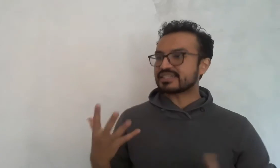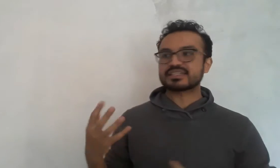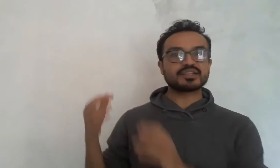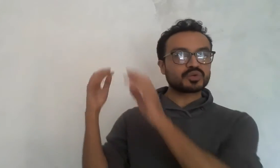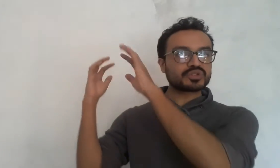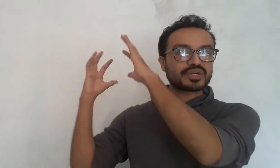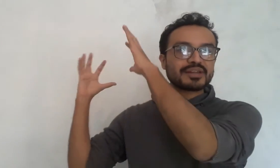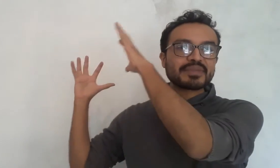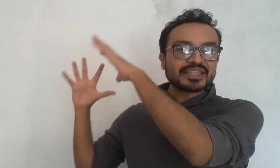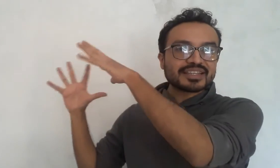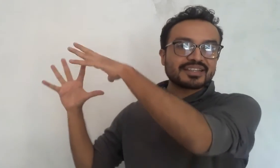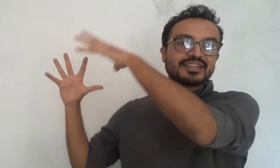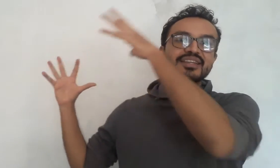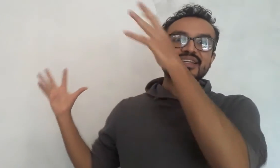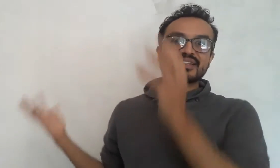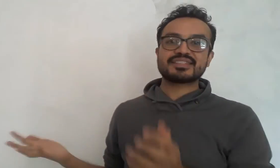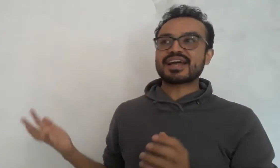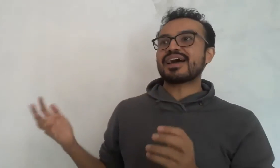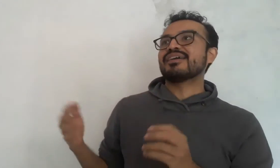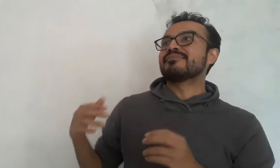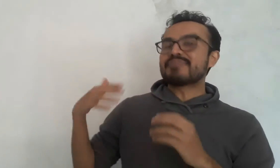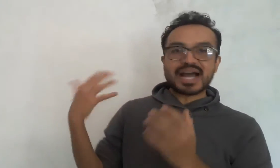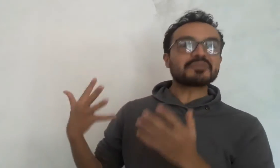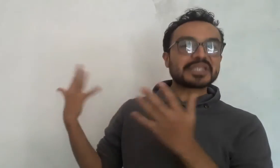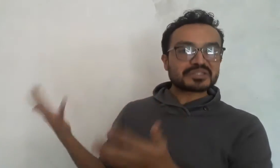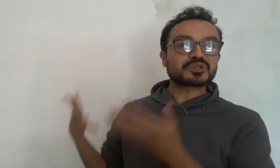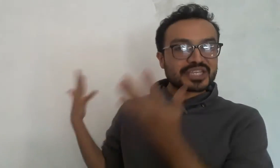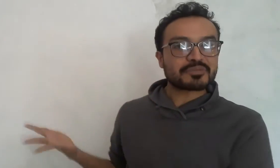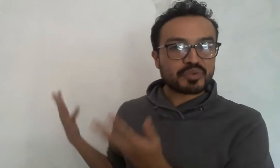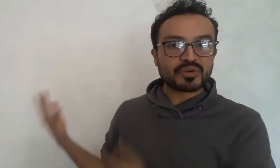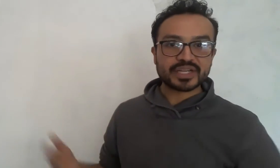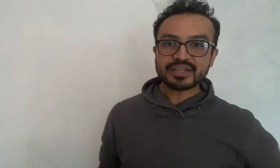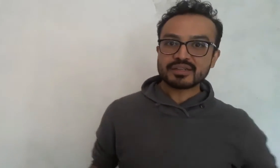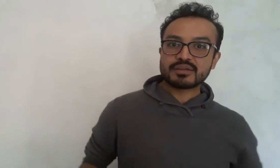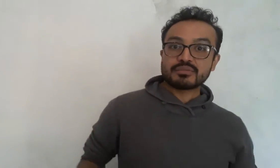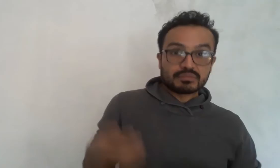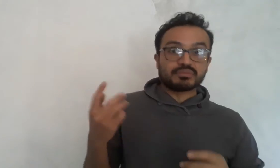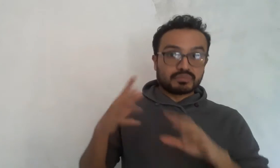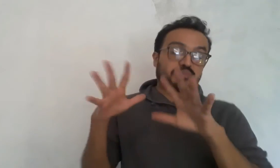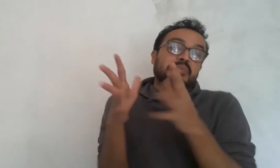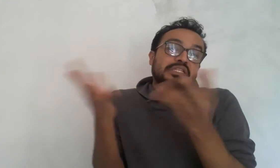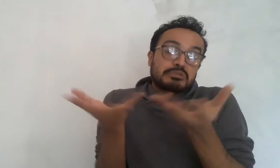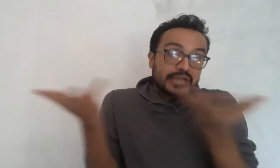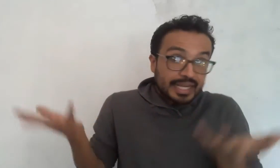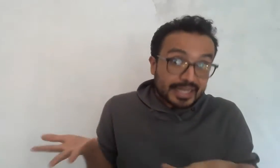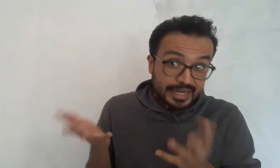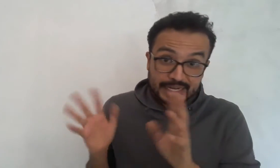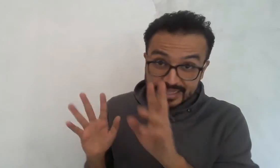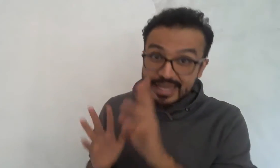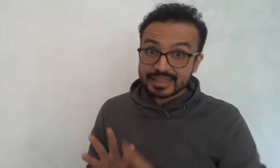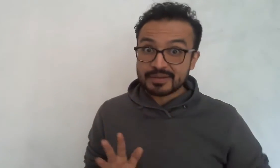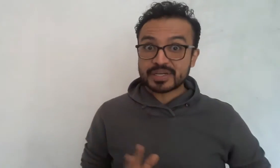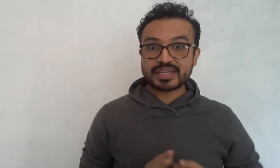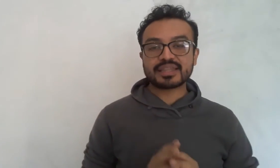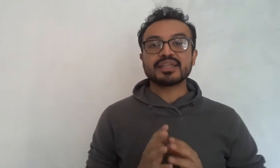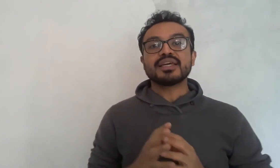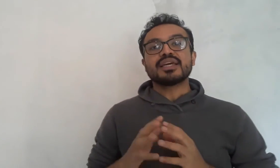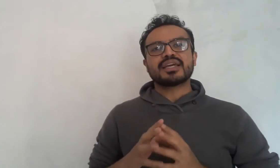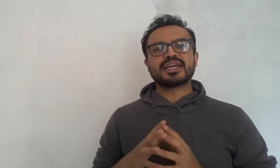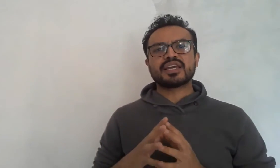si culturalmente está mal visto ser pobre, pues una generalidad, la verdad.